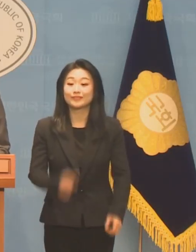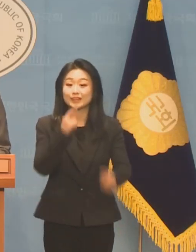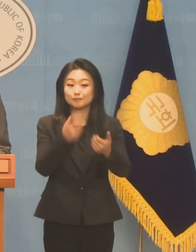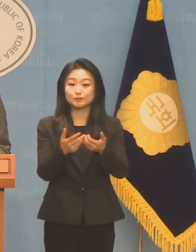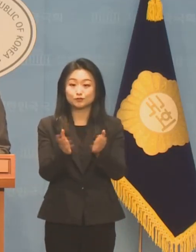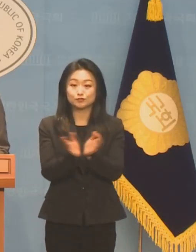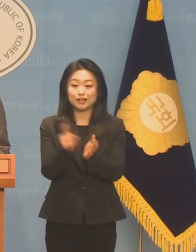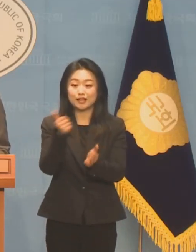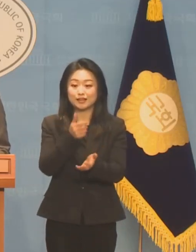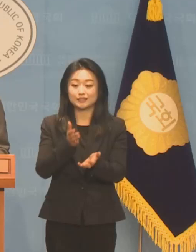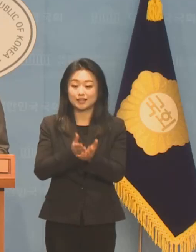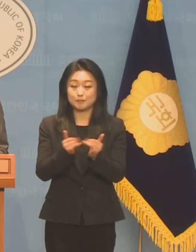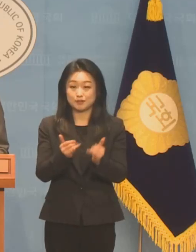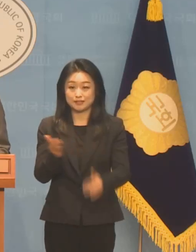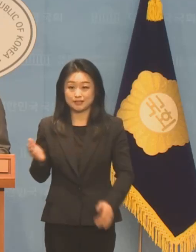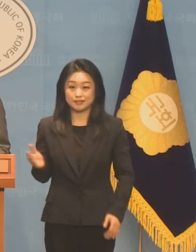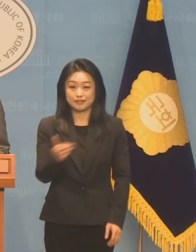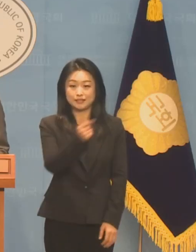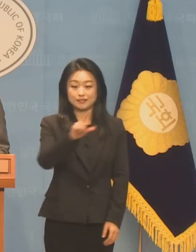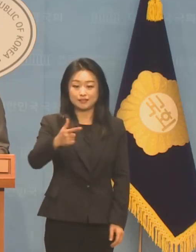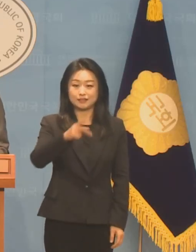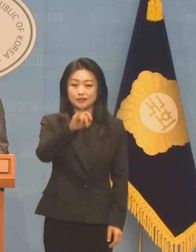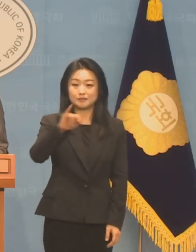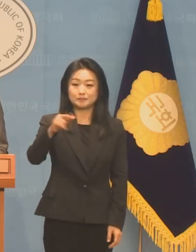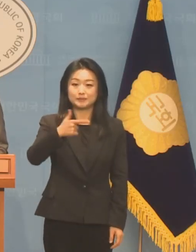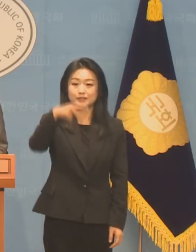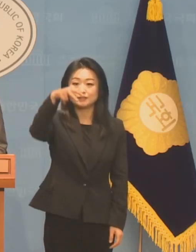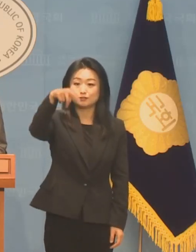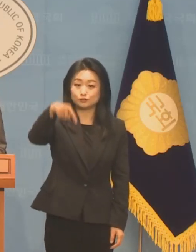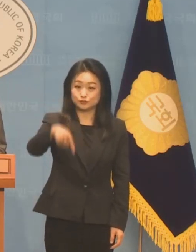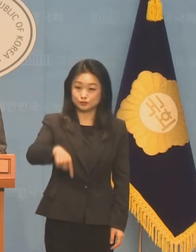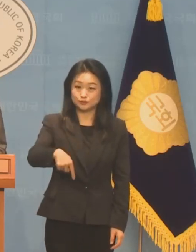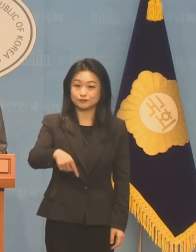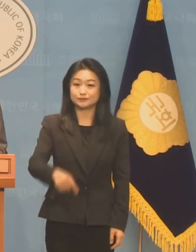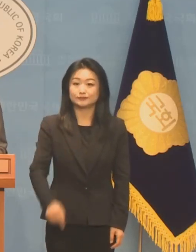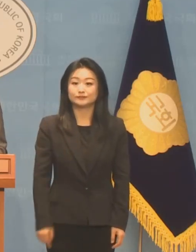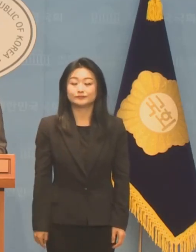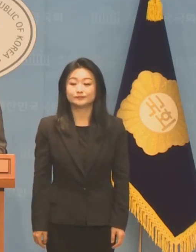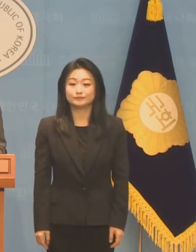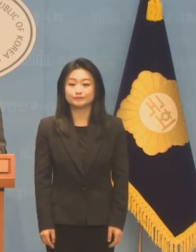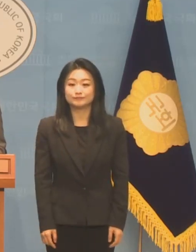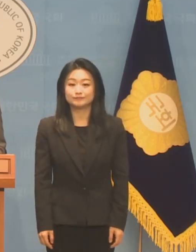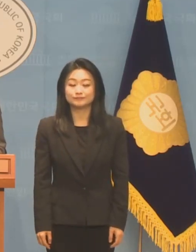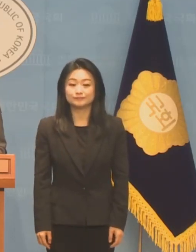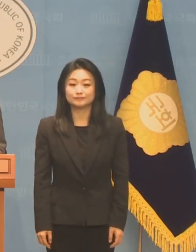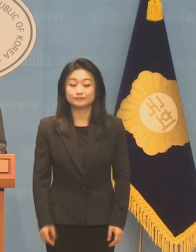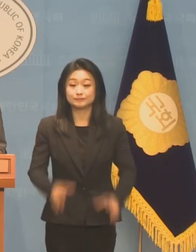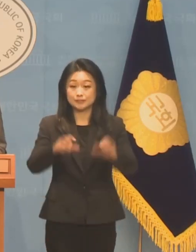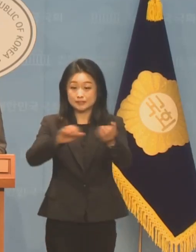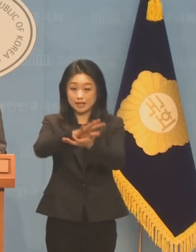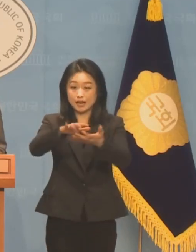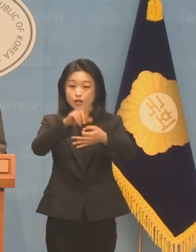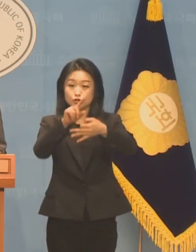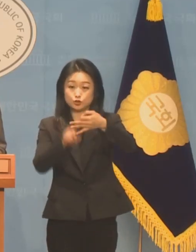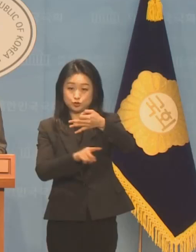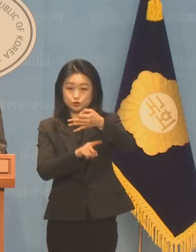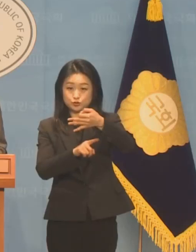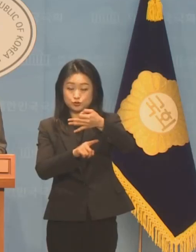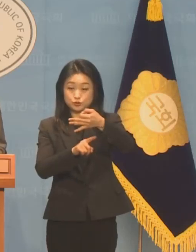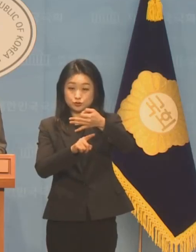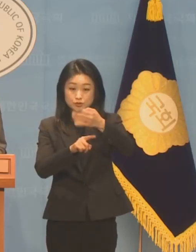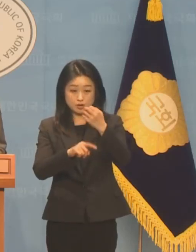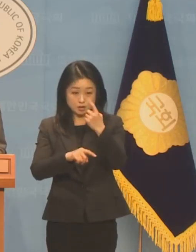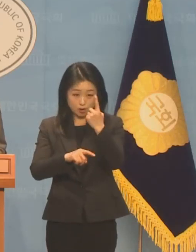더불어민주당 대변인 한민수입니다. 논평을 발표하겠습니다. 내란 속의 윤석열은